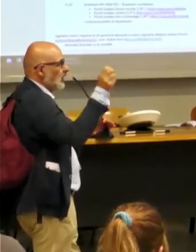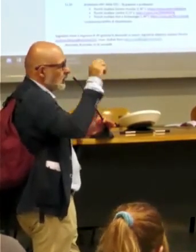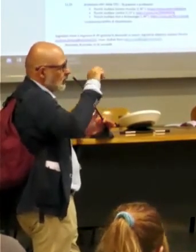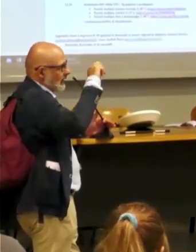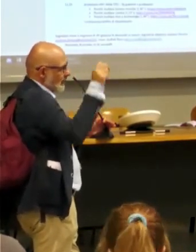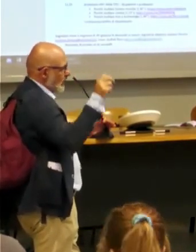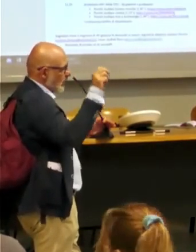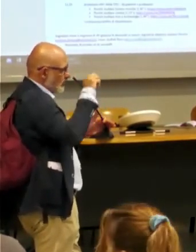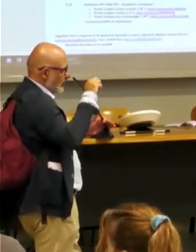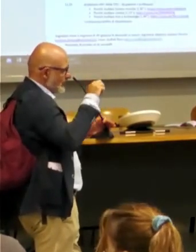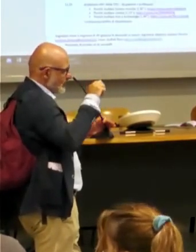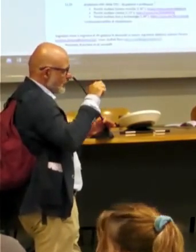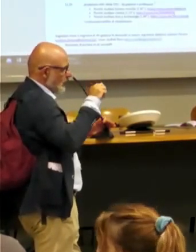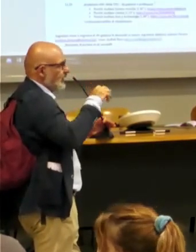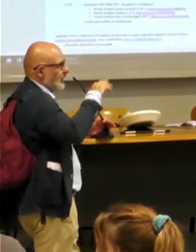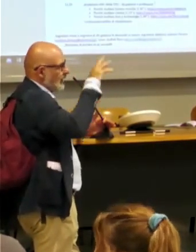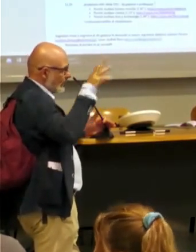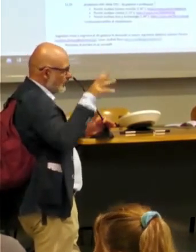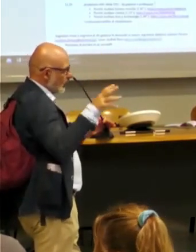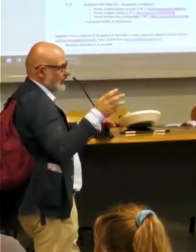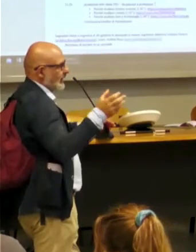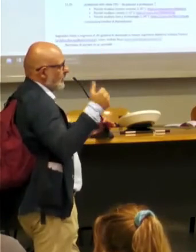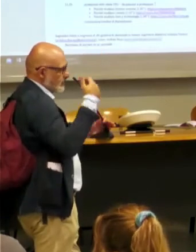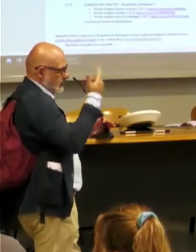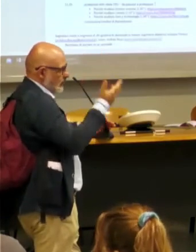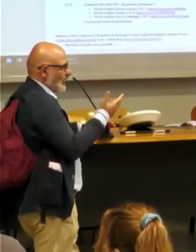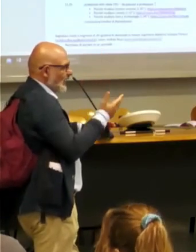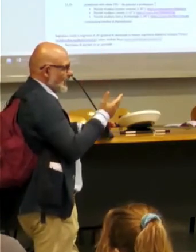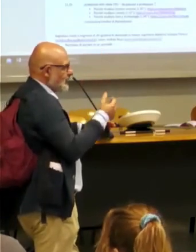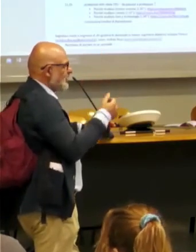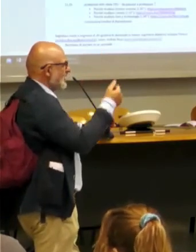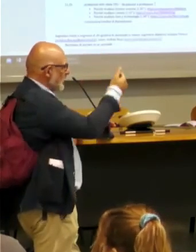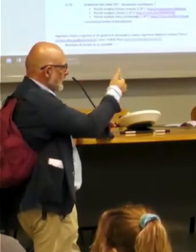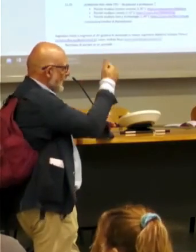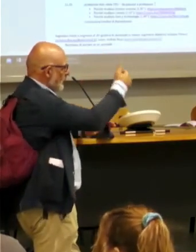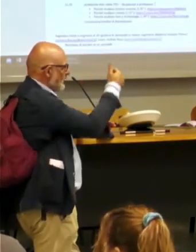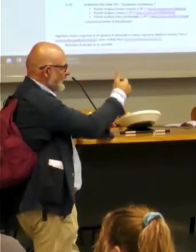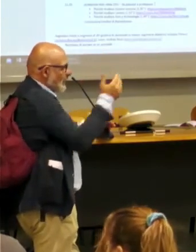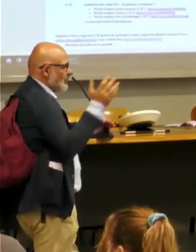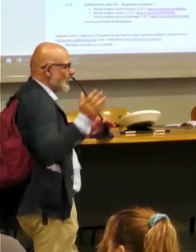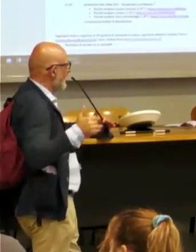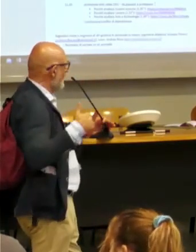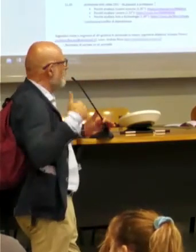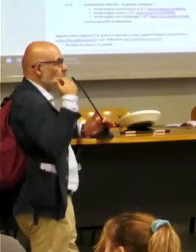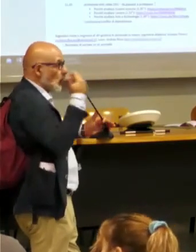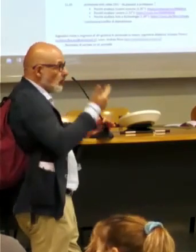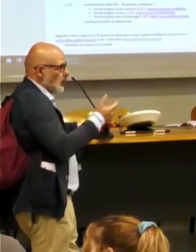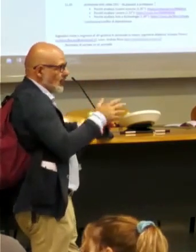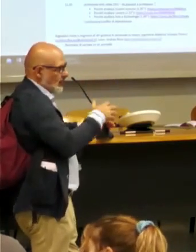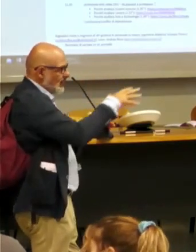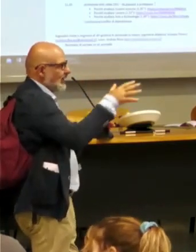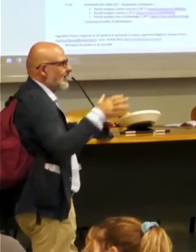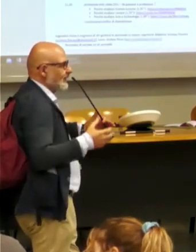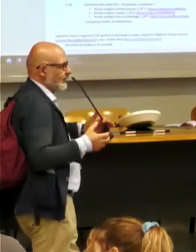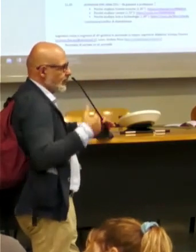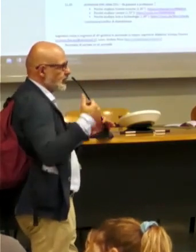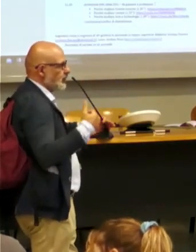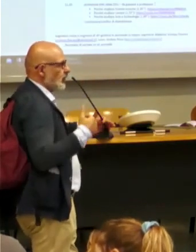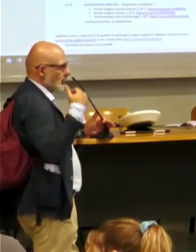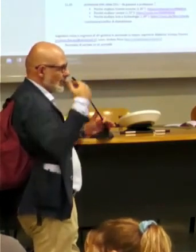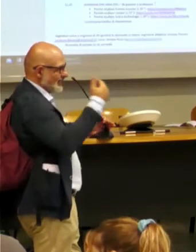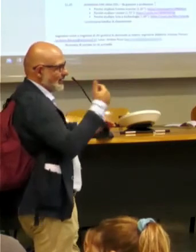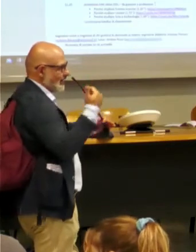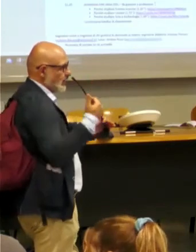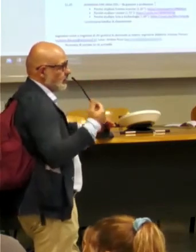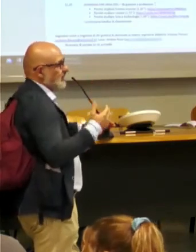all'altro con delle piccole compensazioni. A volte non è neanche necessario perché molti esami sono comuni, quindi non ci